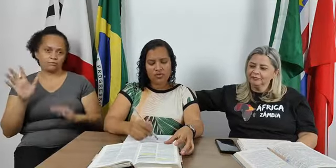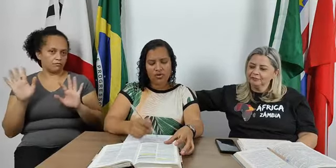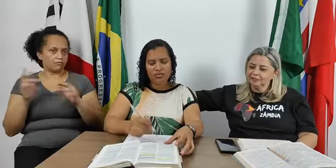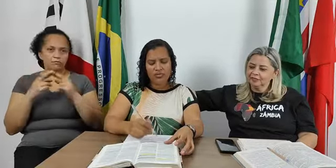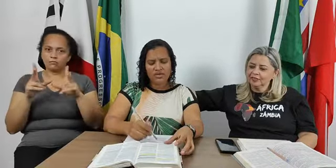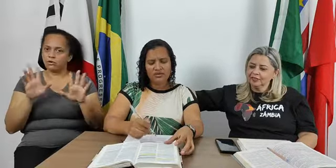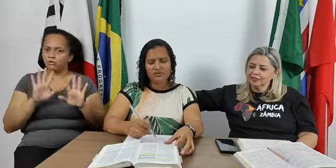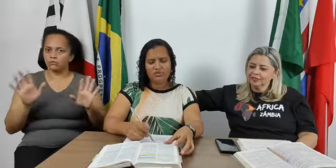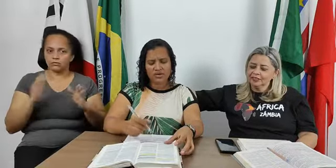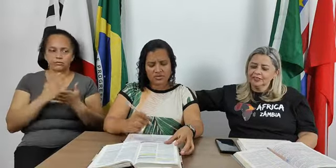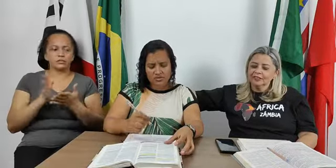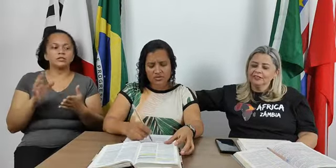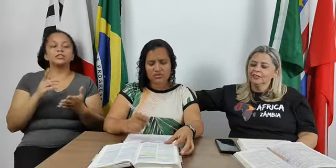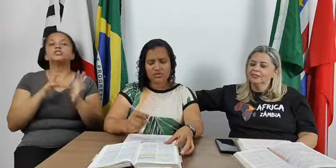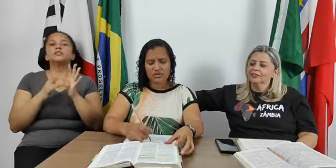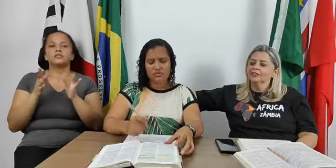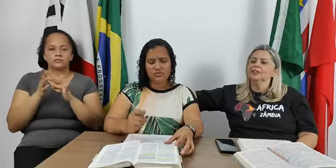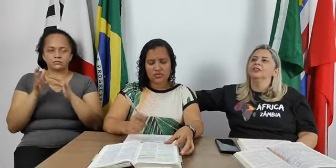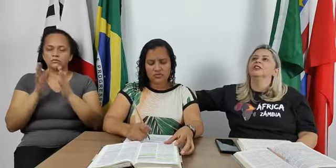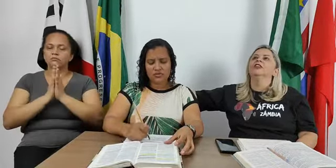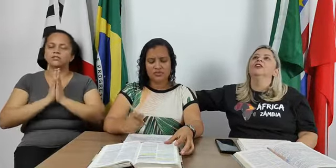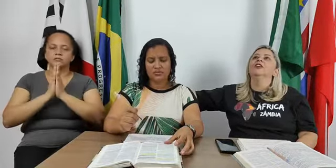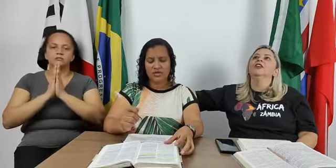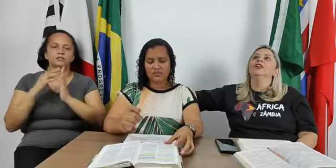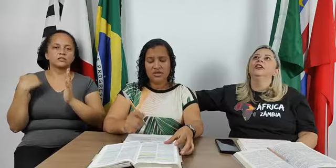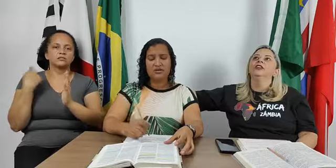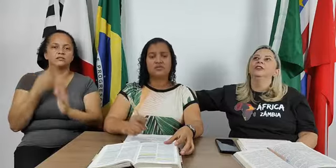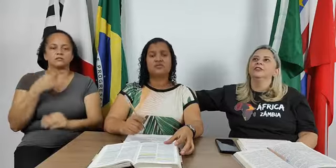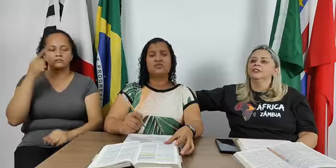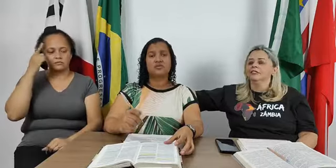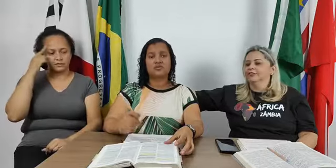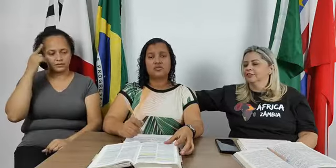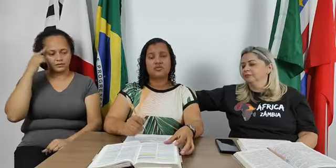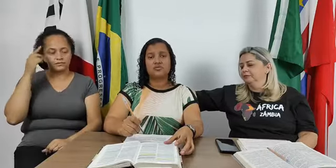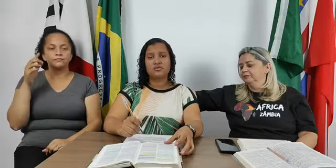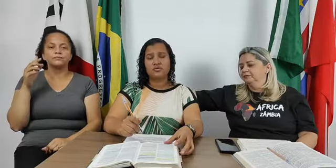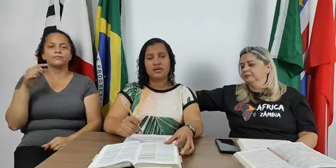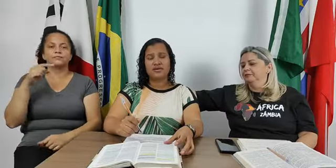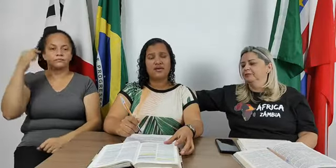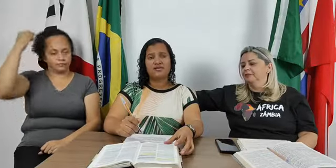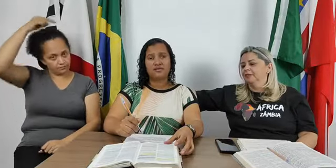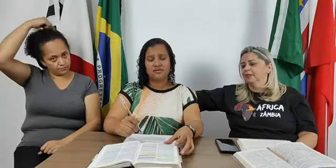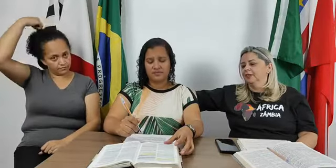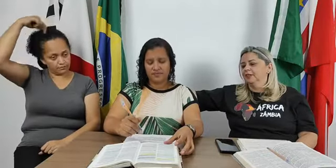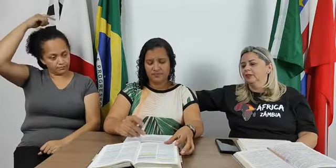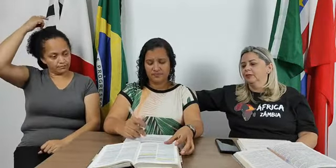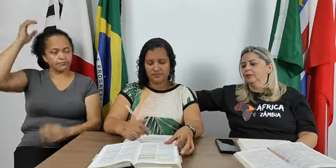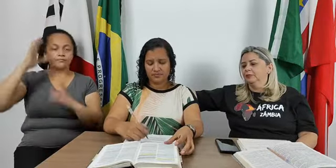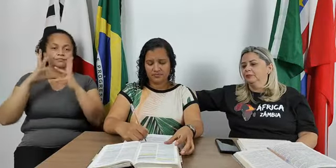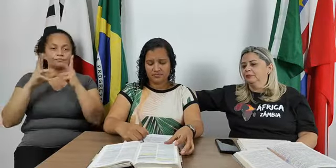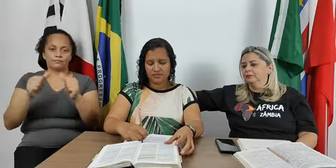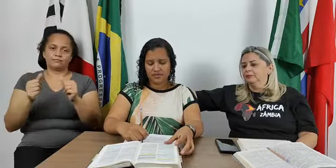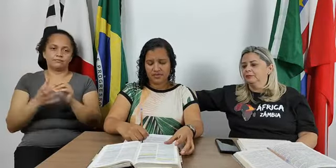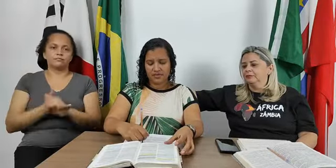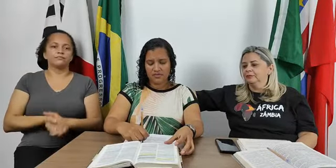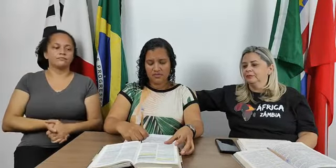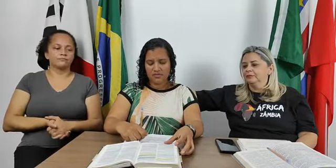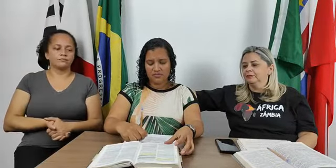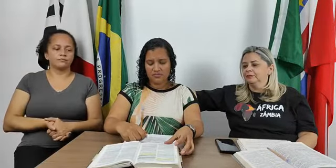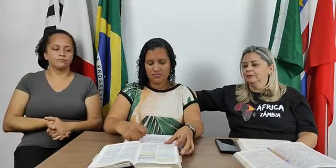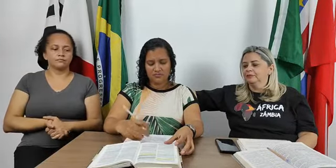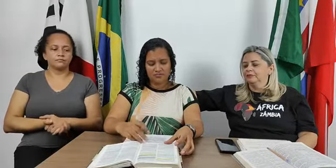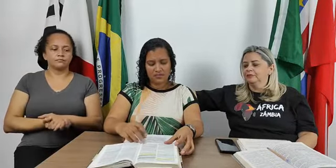Jesus orou por isso, para que sejamos santos no nosso pensamento, nas nossas ações e no nosso caráter.